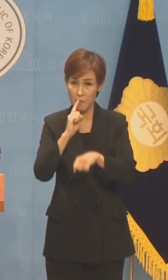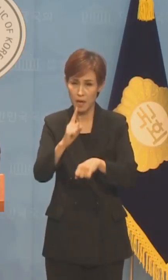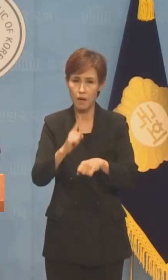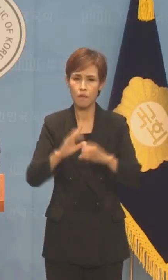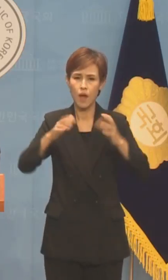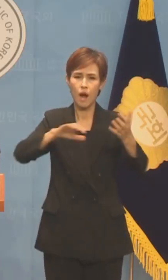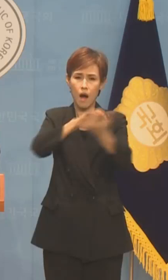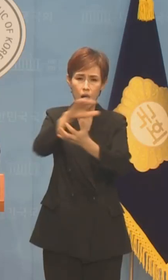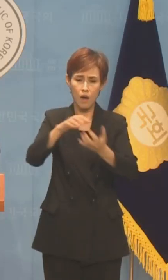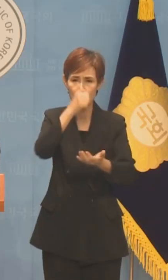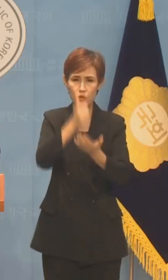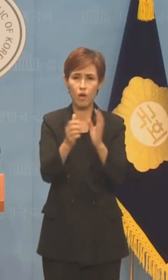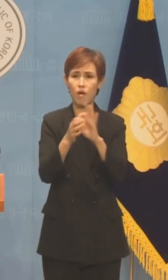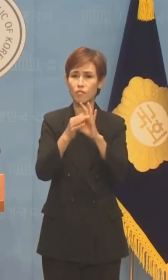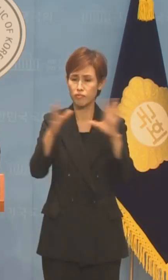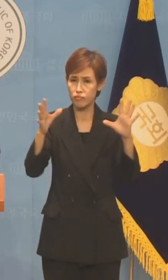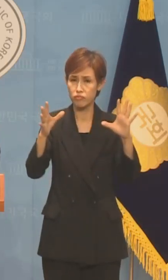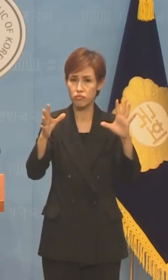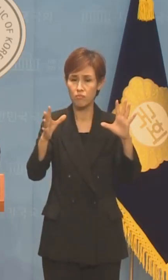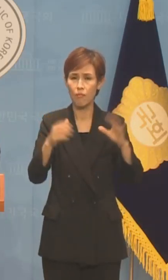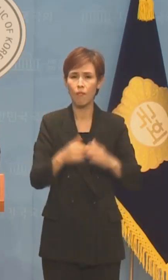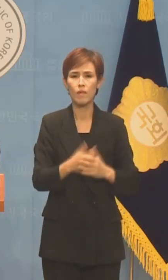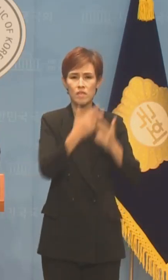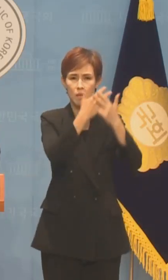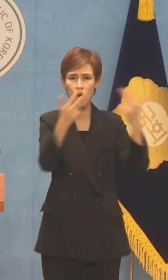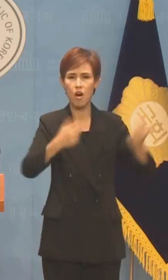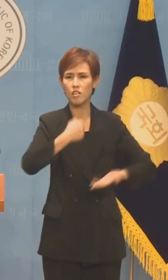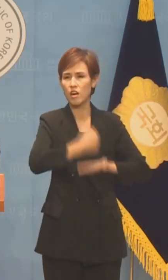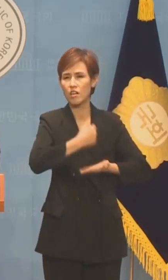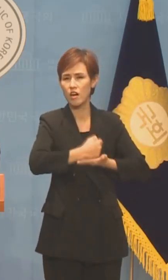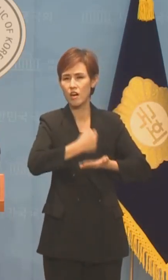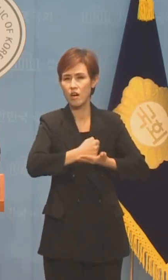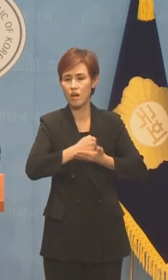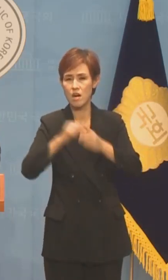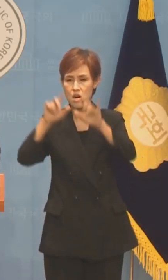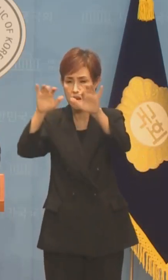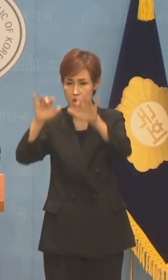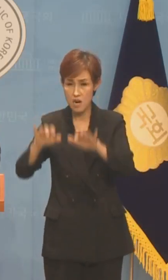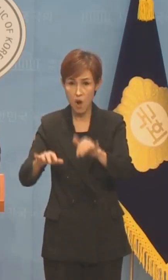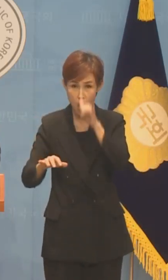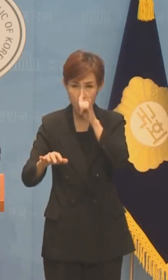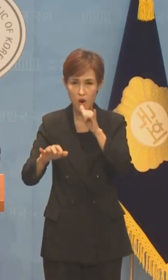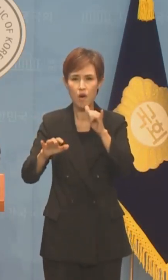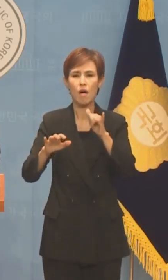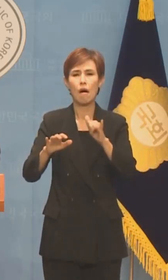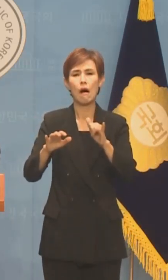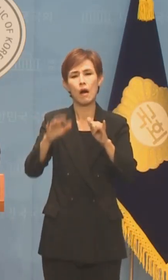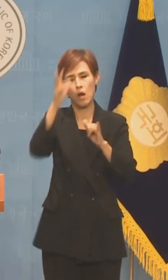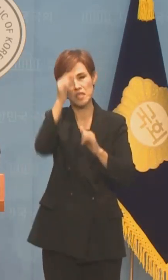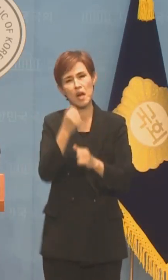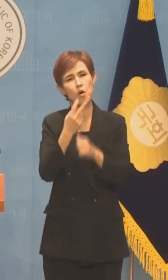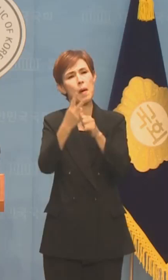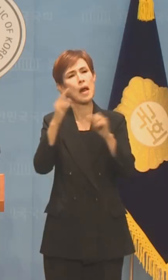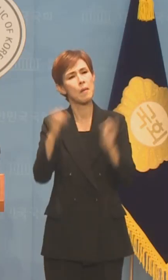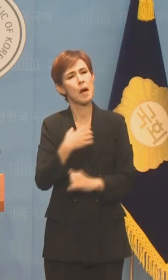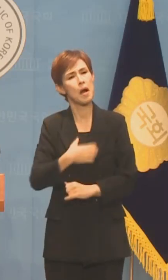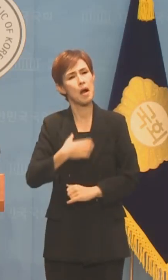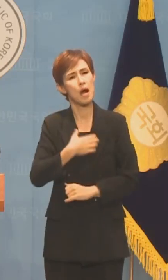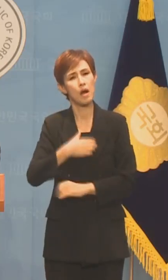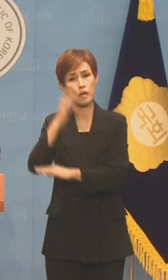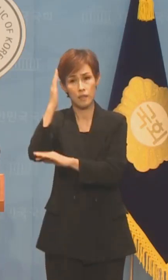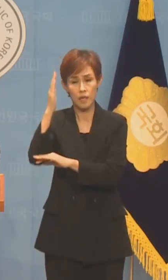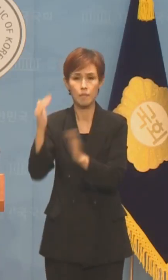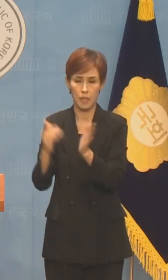선동죄와 관련도 없는데 이재명 대표에 대해 비판을 하는 글을 쓰면 고발을 걱정하게 생겼습니다. 라고